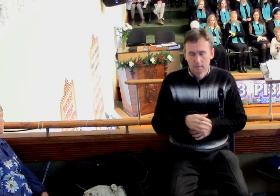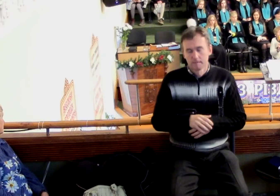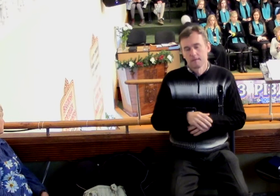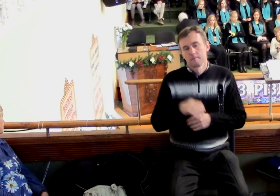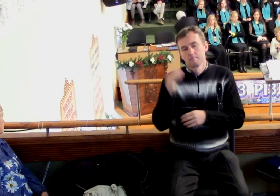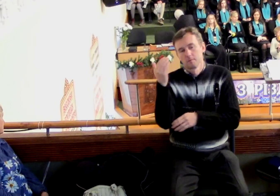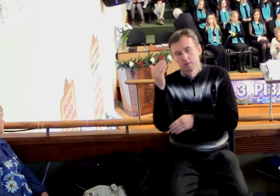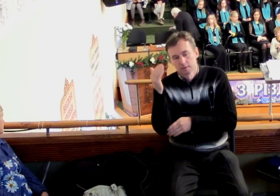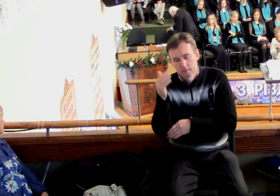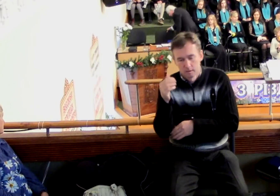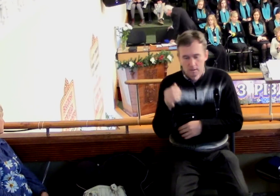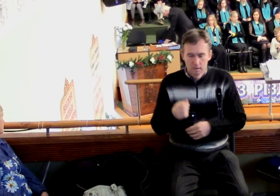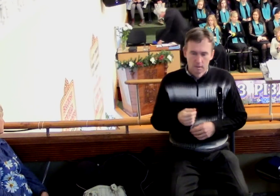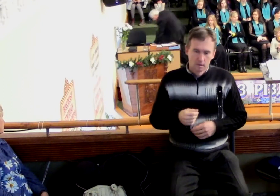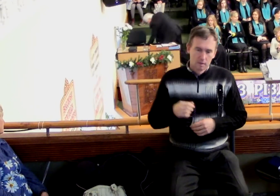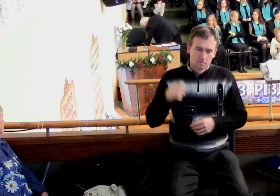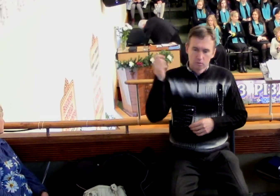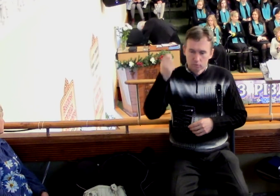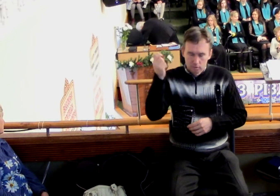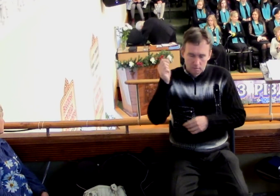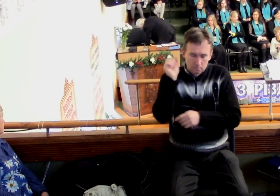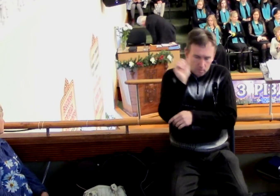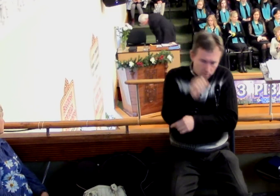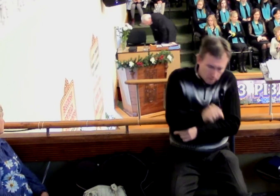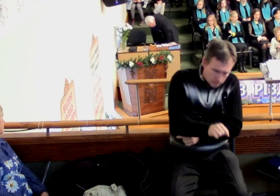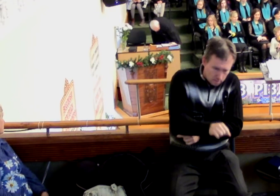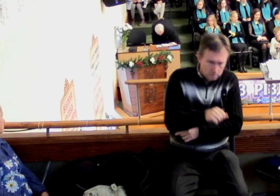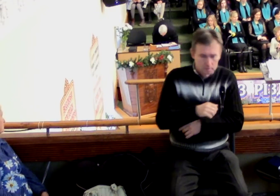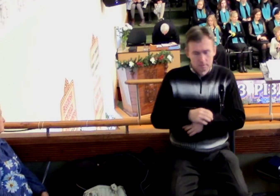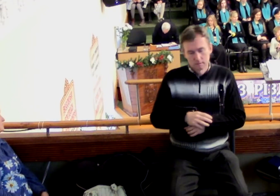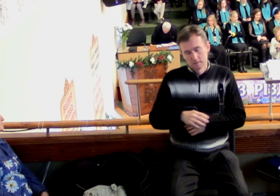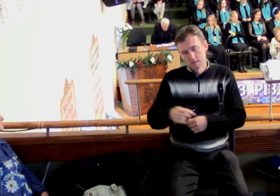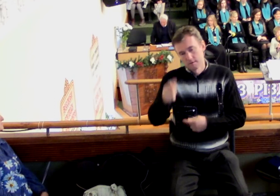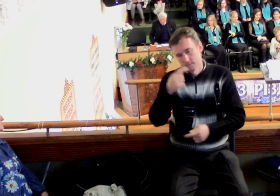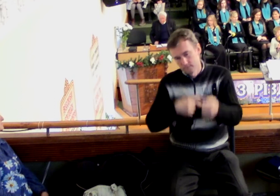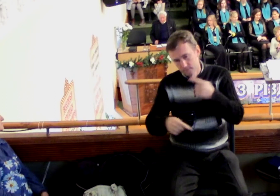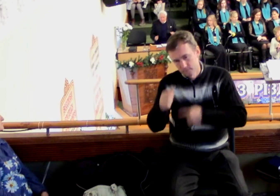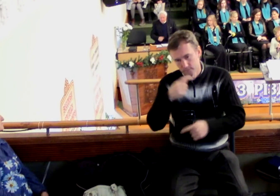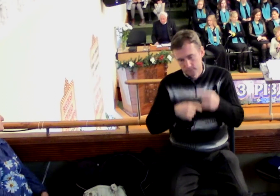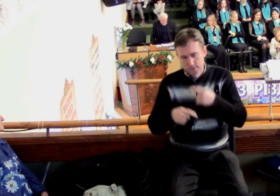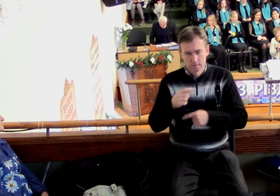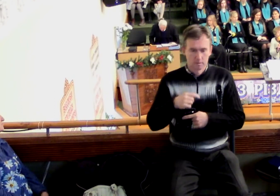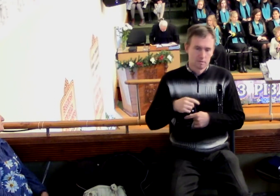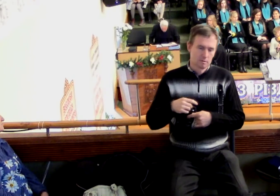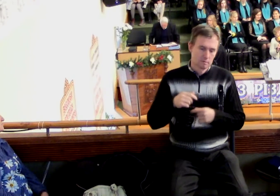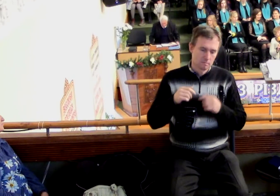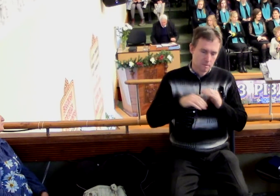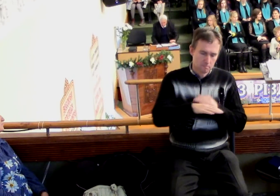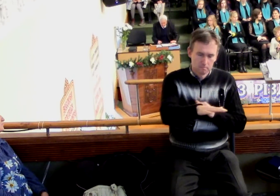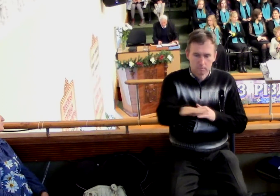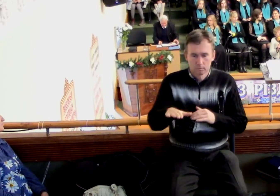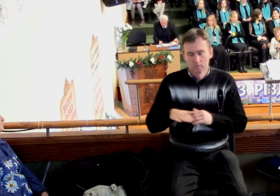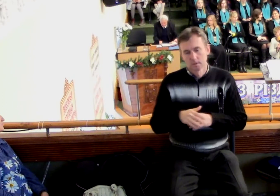Младенцу низко поклонились и возвратились в свой предел.